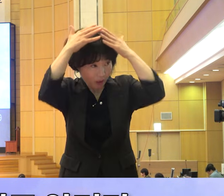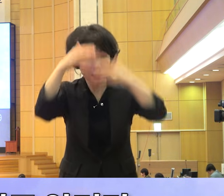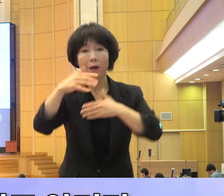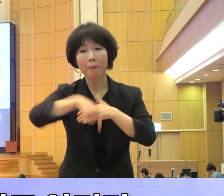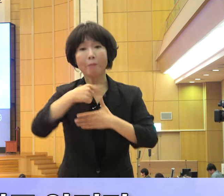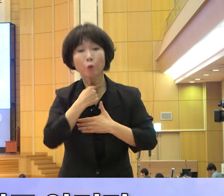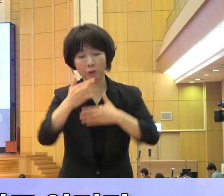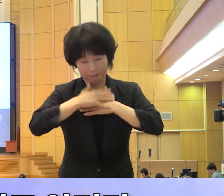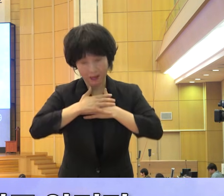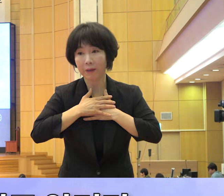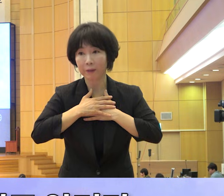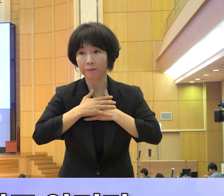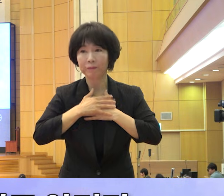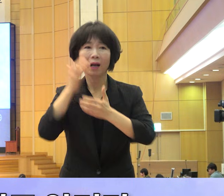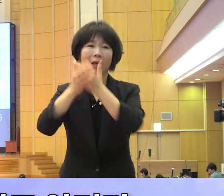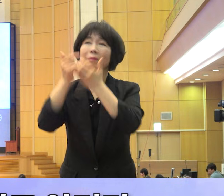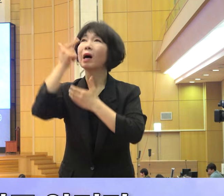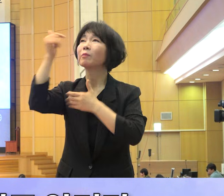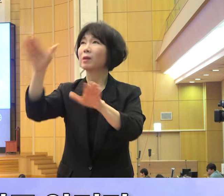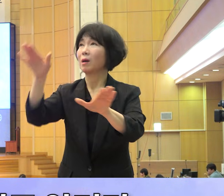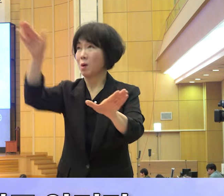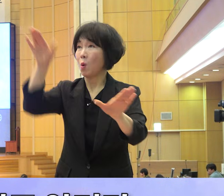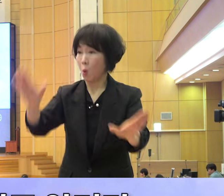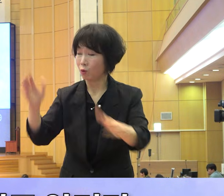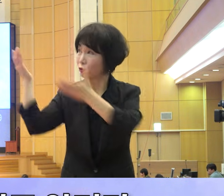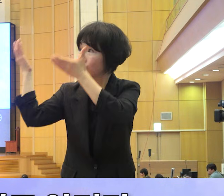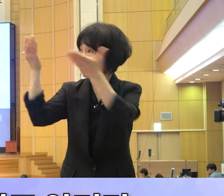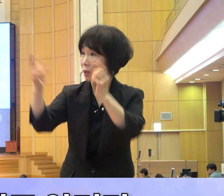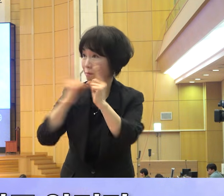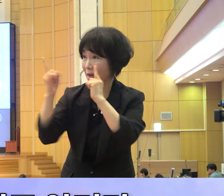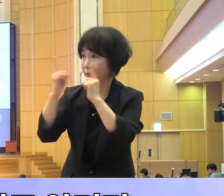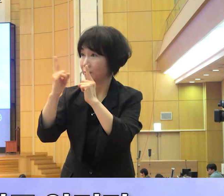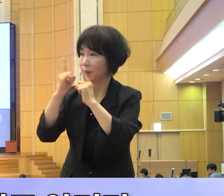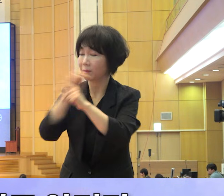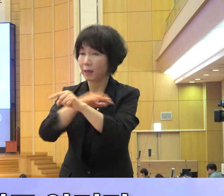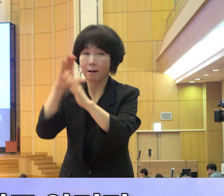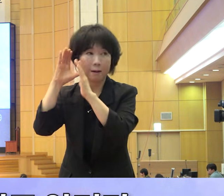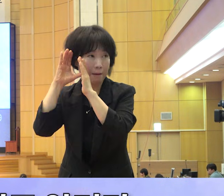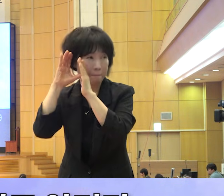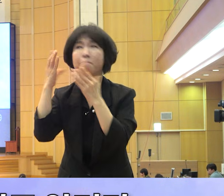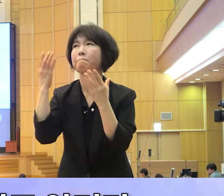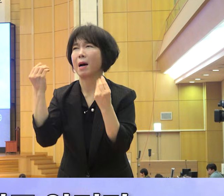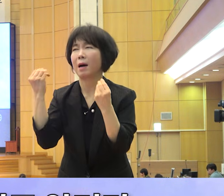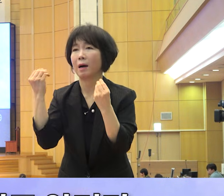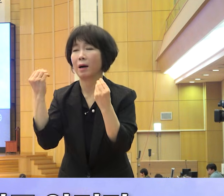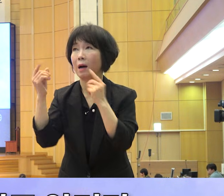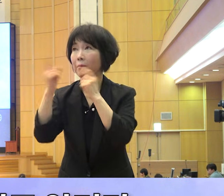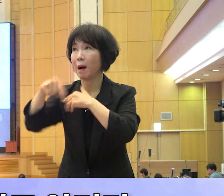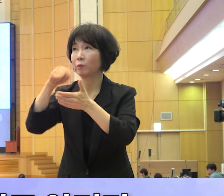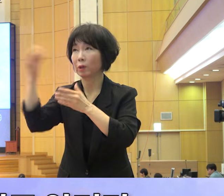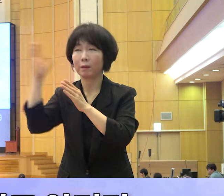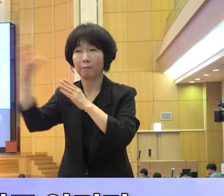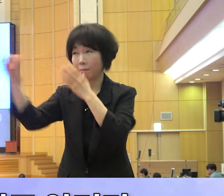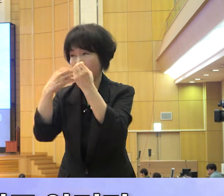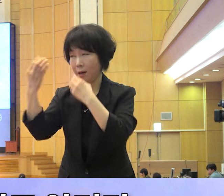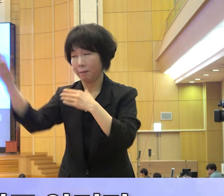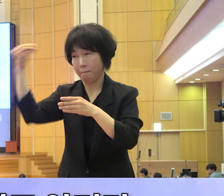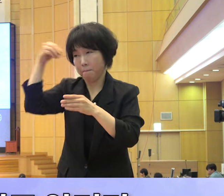아버지, 오늘 주신 말씀 잘 듣고